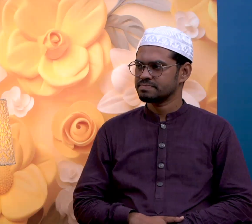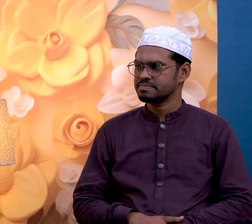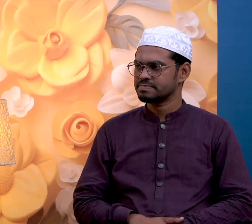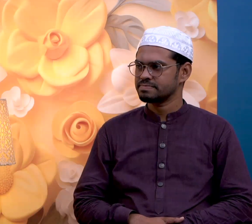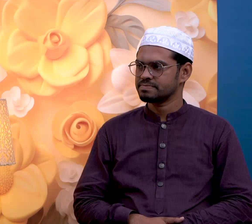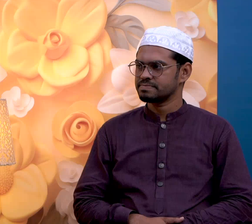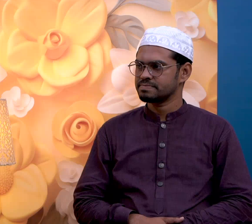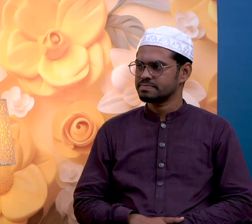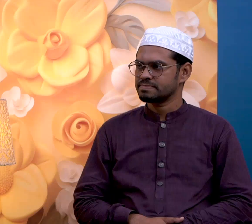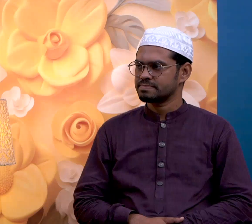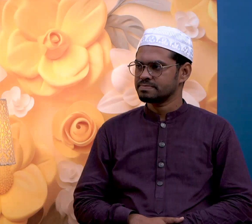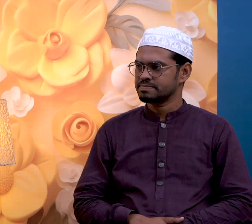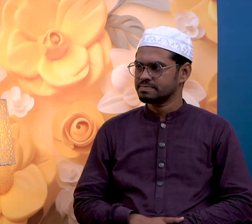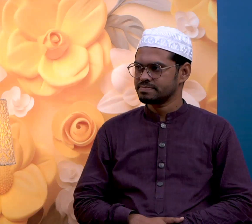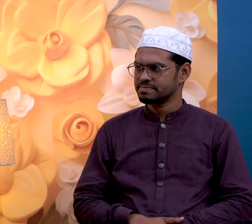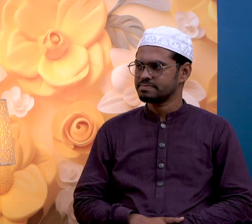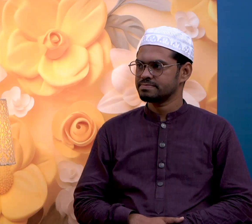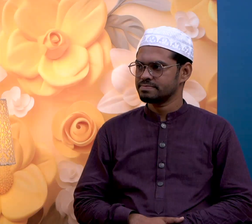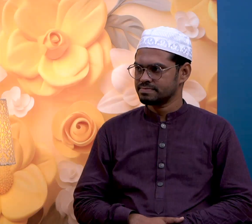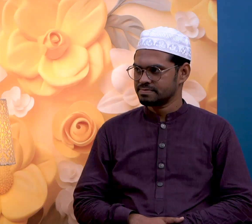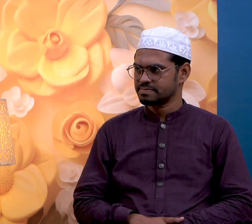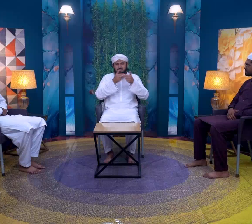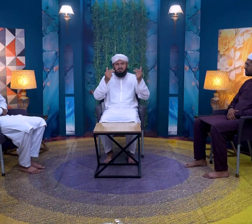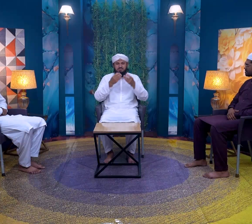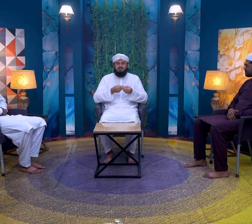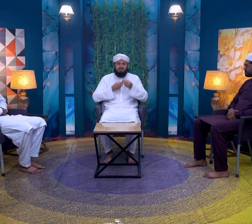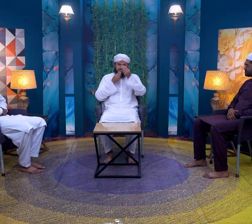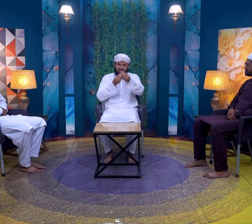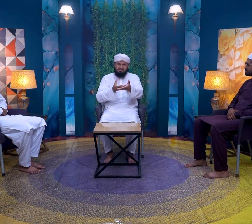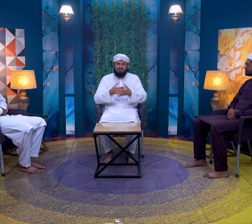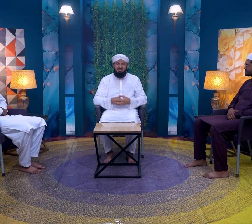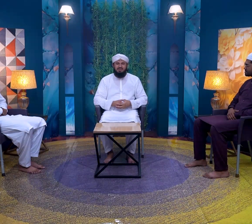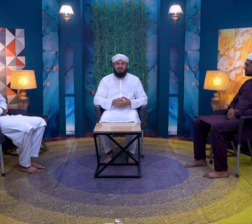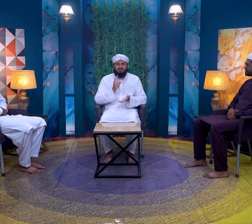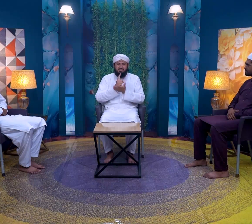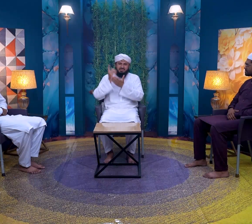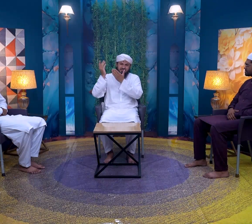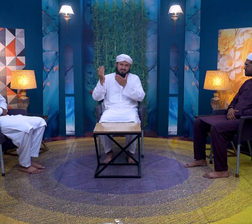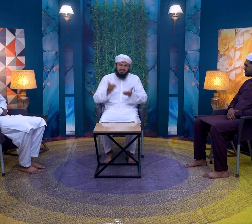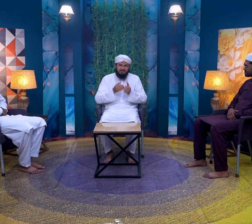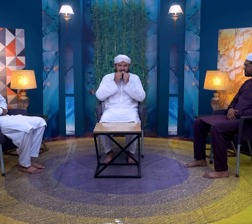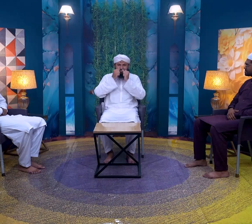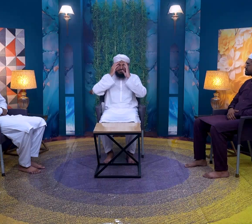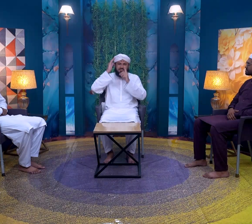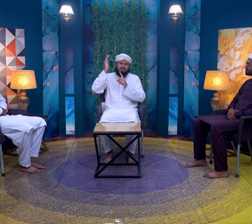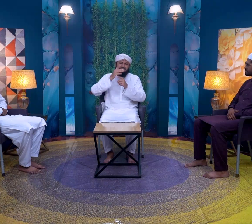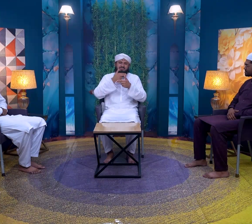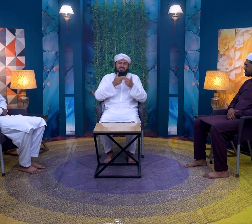اللہ علیہ وآلہ وصحبہ وسلم کے نور کے متعلق بیان کریں گے۔ آئیے سب سے پہلے درود پاک کی فضیلت سنتے ہیں۔ ام المؤمنین